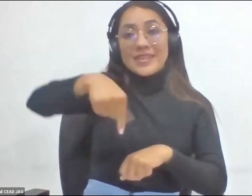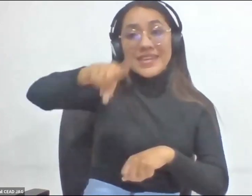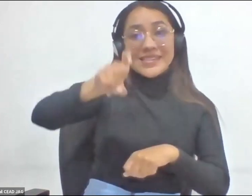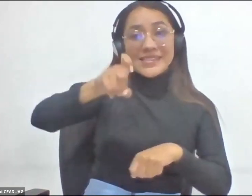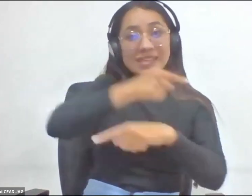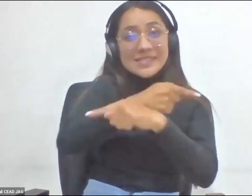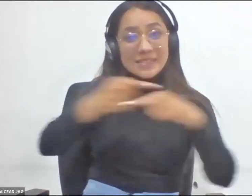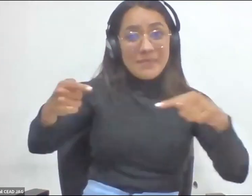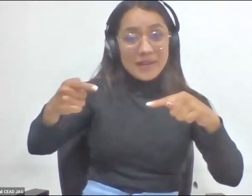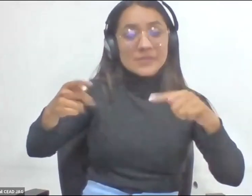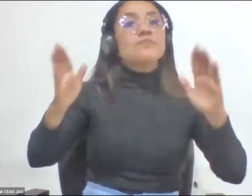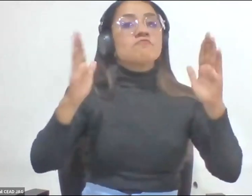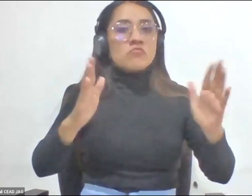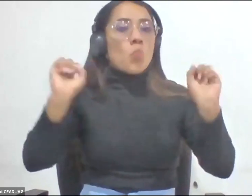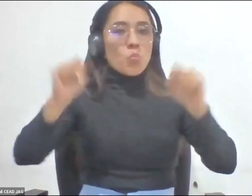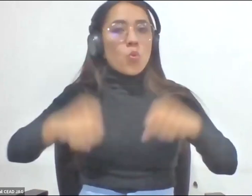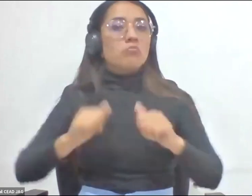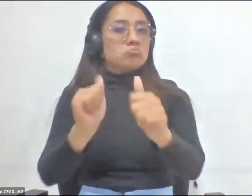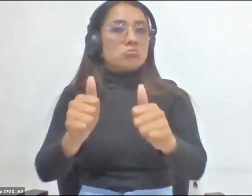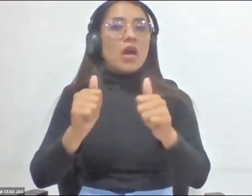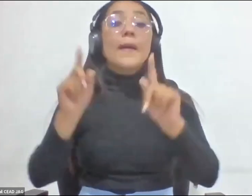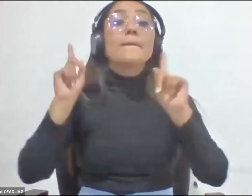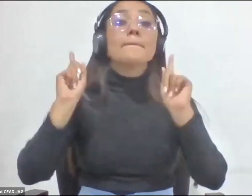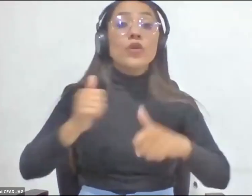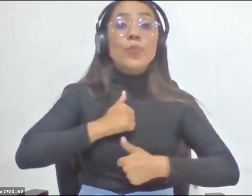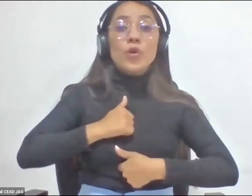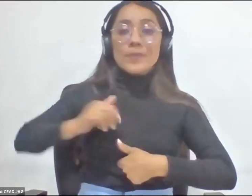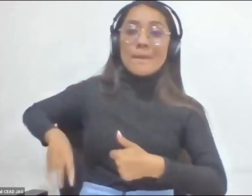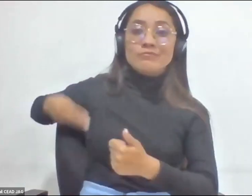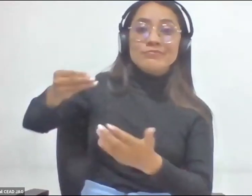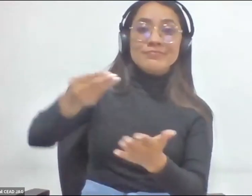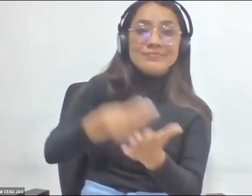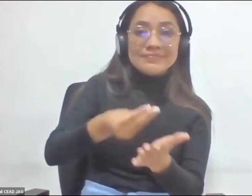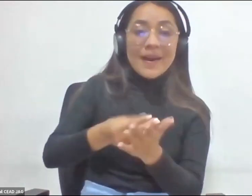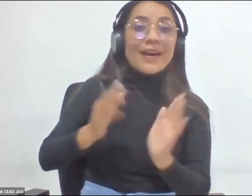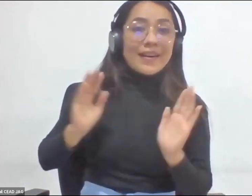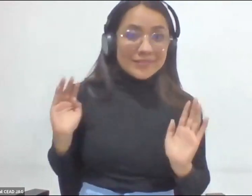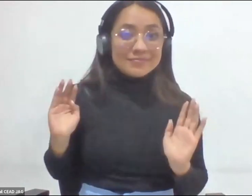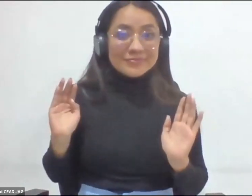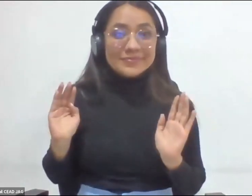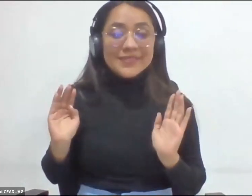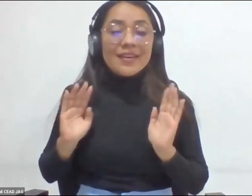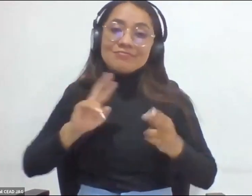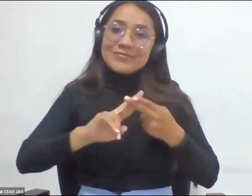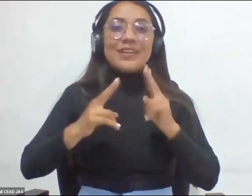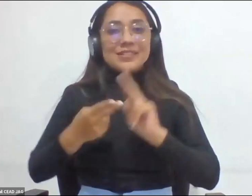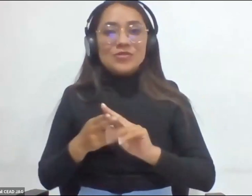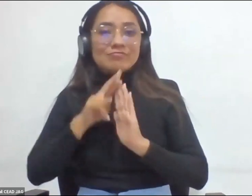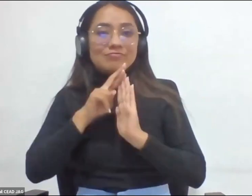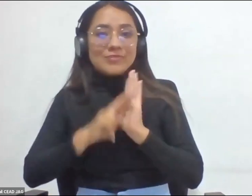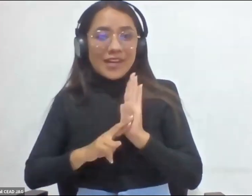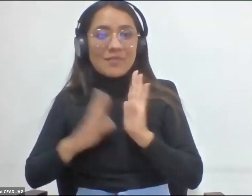el momento lo podrán hacer pero cancelando sus recursos propios en coherencia de nuestro reglamento